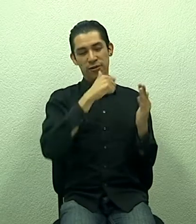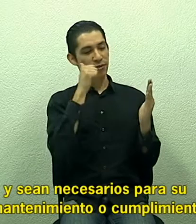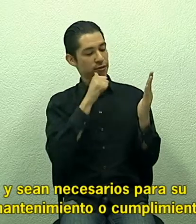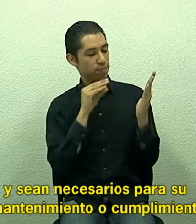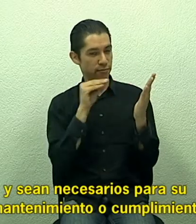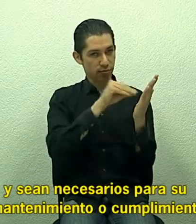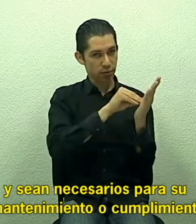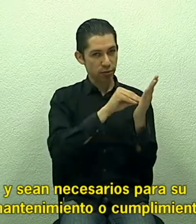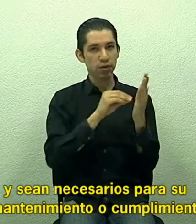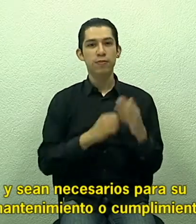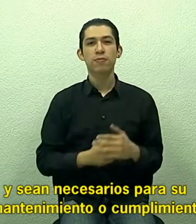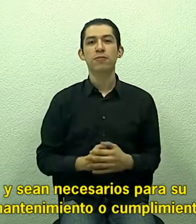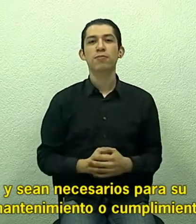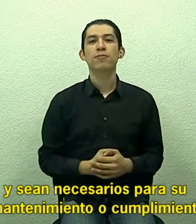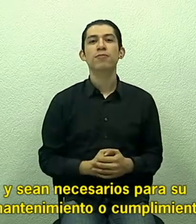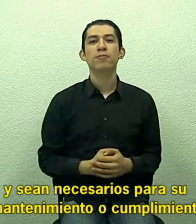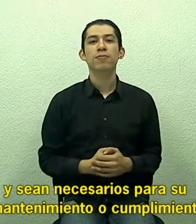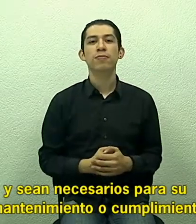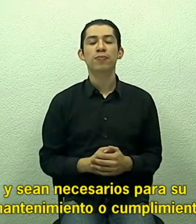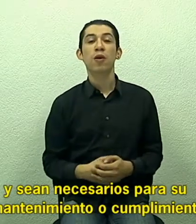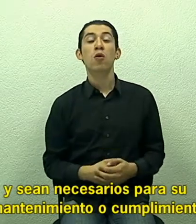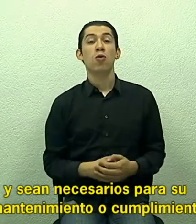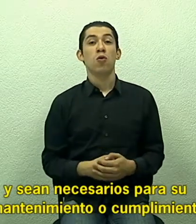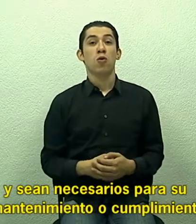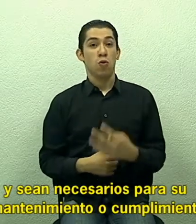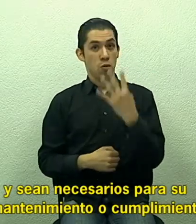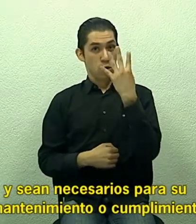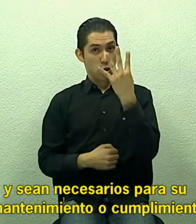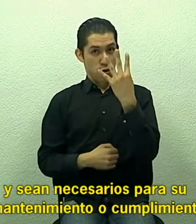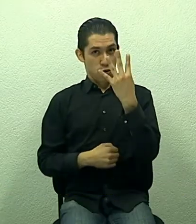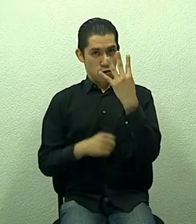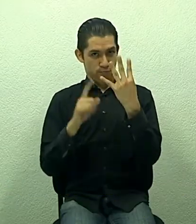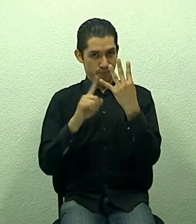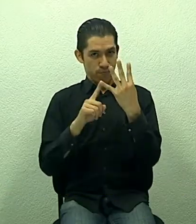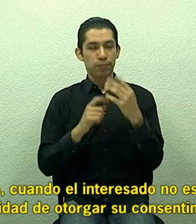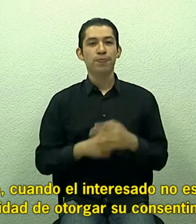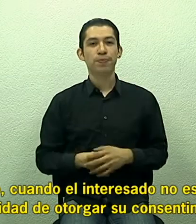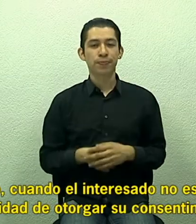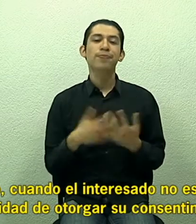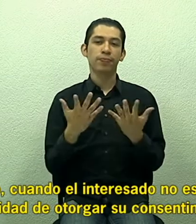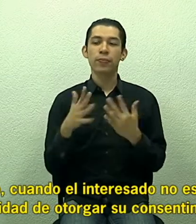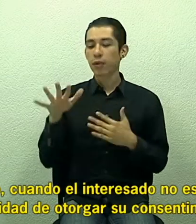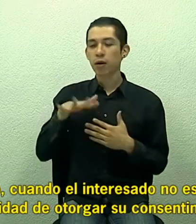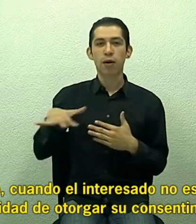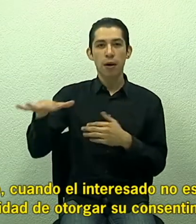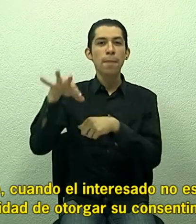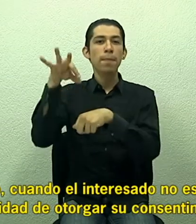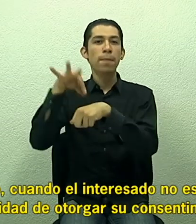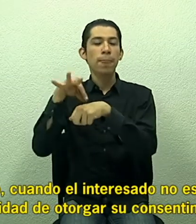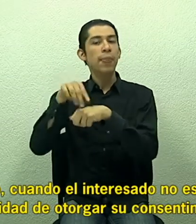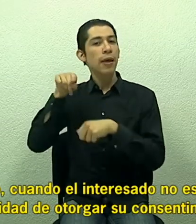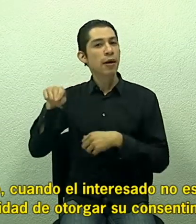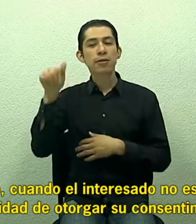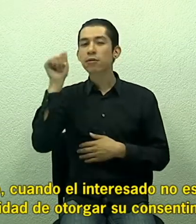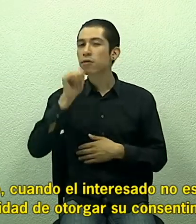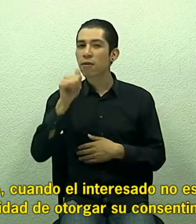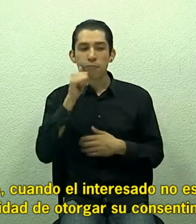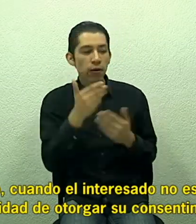y sean necesarios para su mantenimiento o cumplimiento 4 cuando el interesado no esté